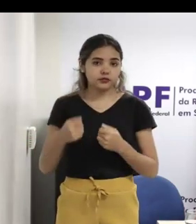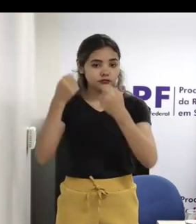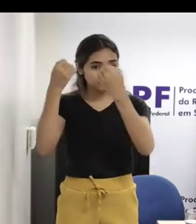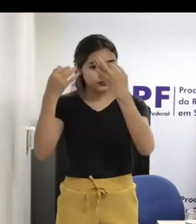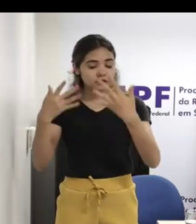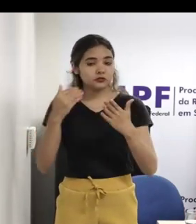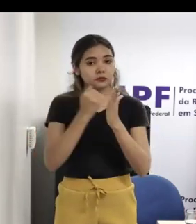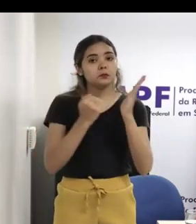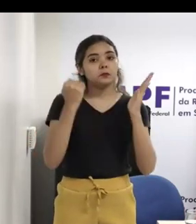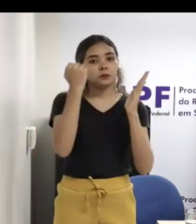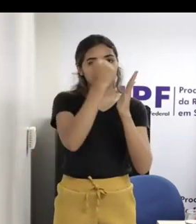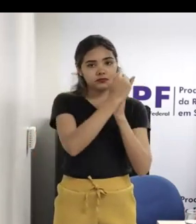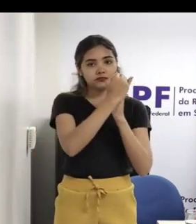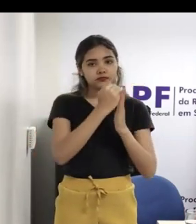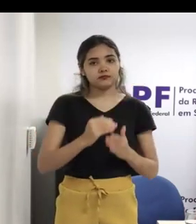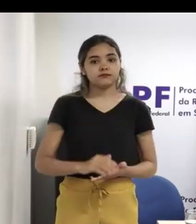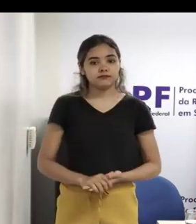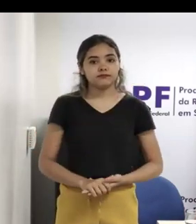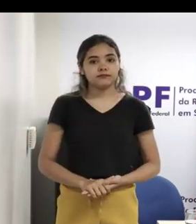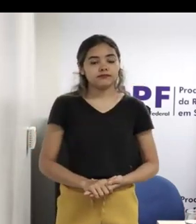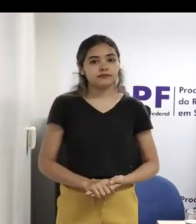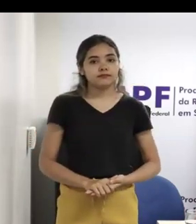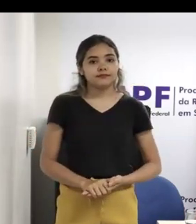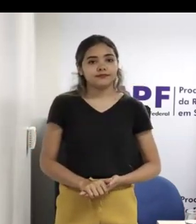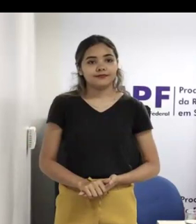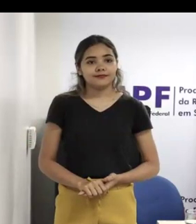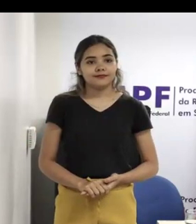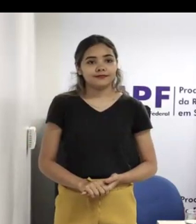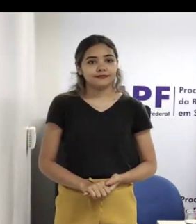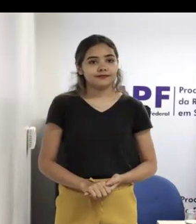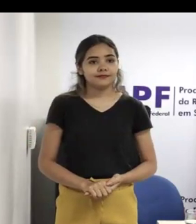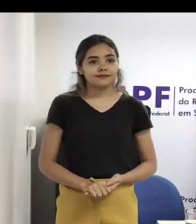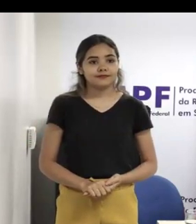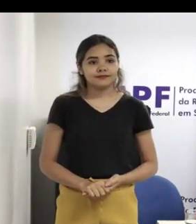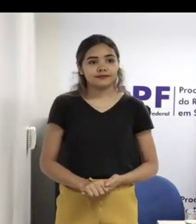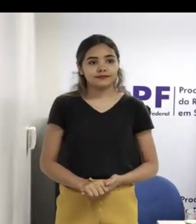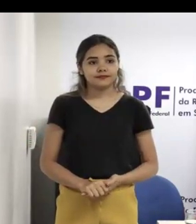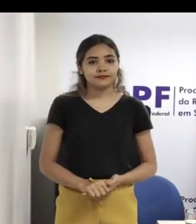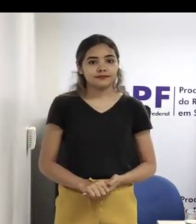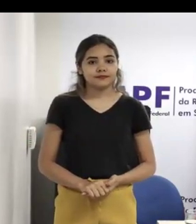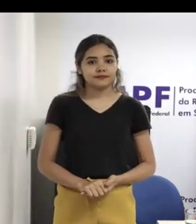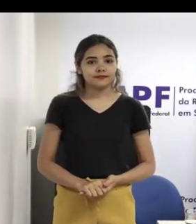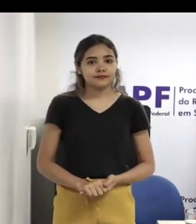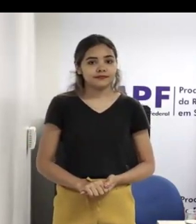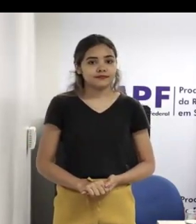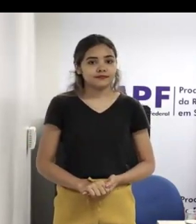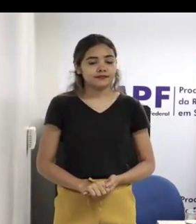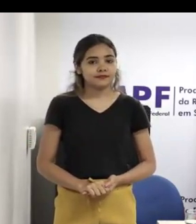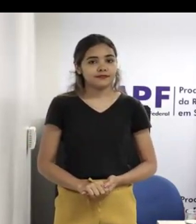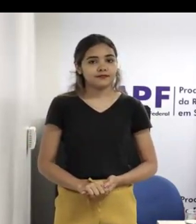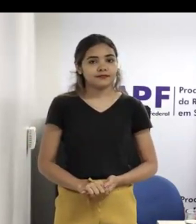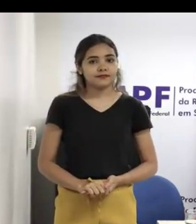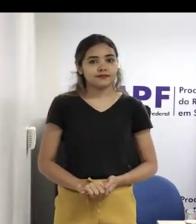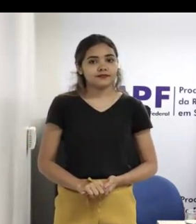eh as excelentes perguntas da colega Educadora eh do do